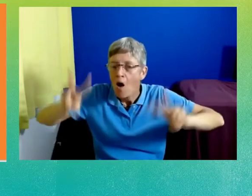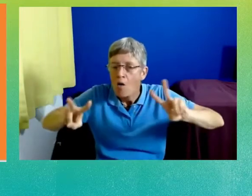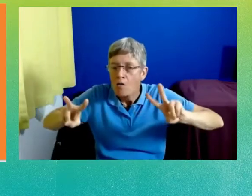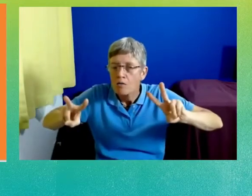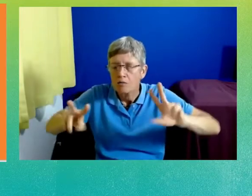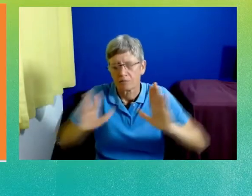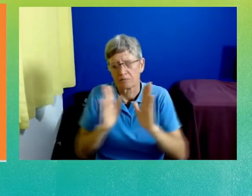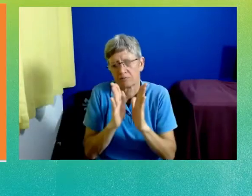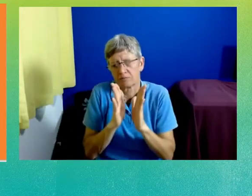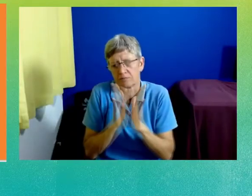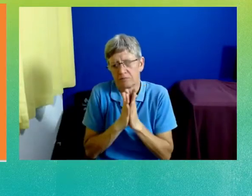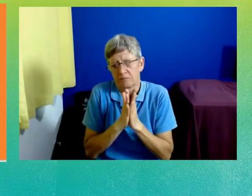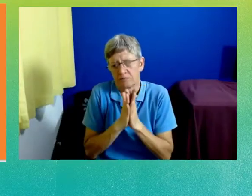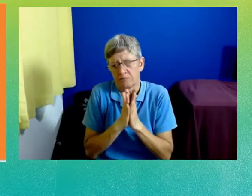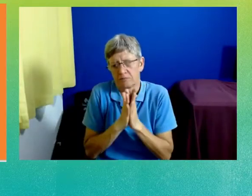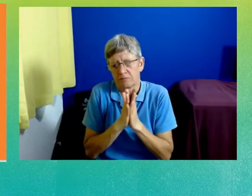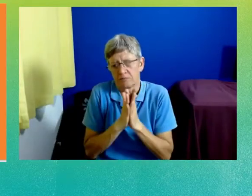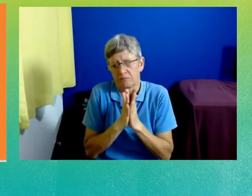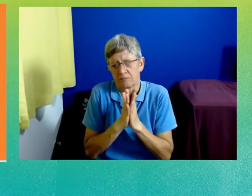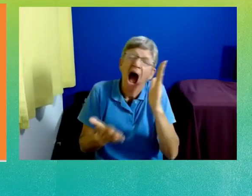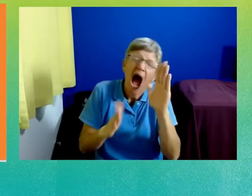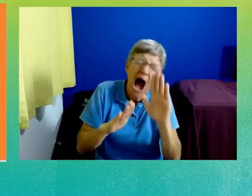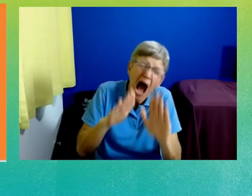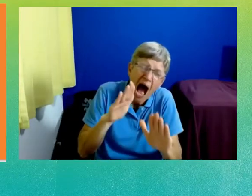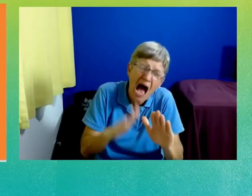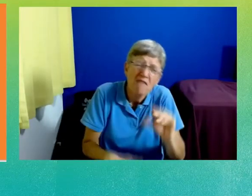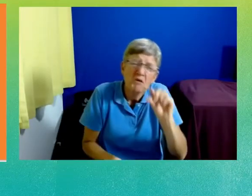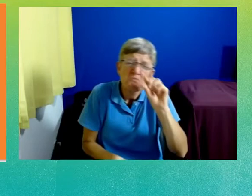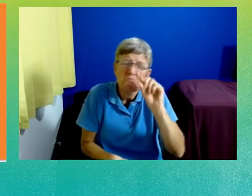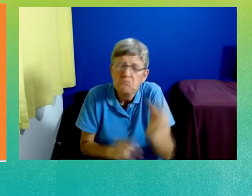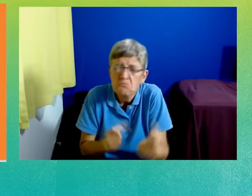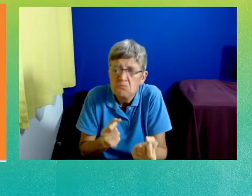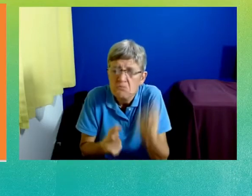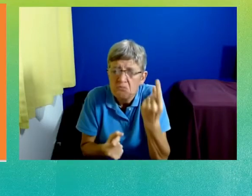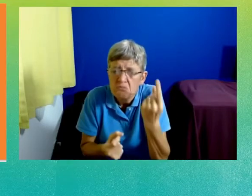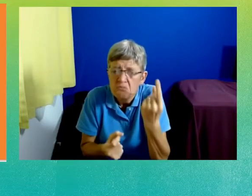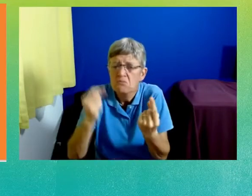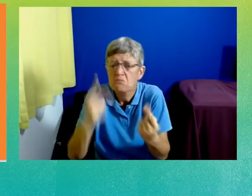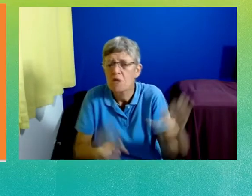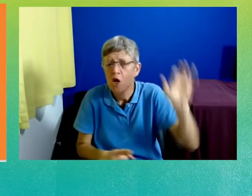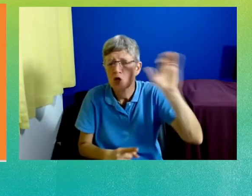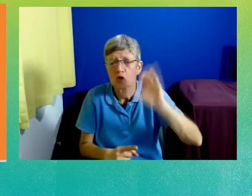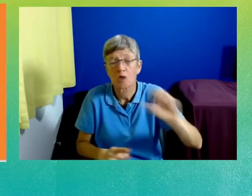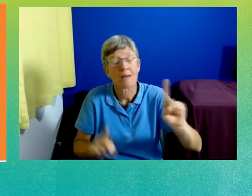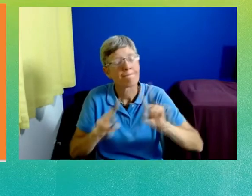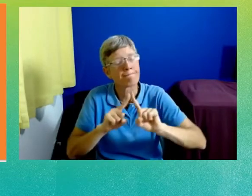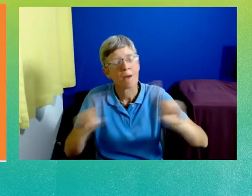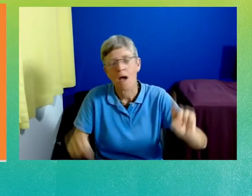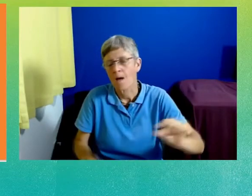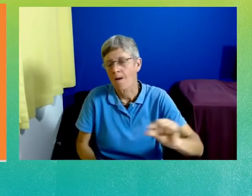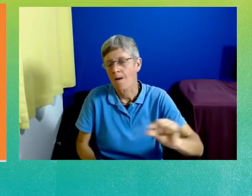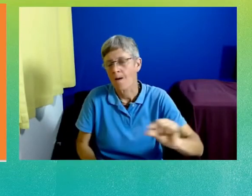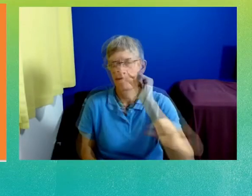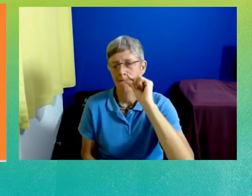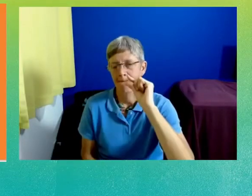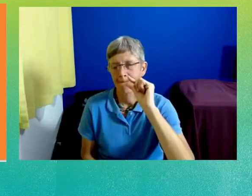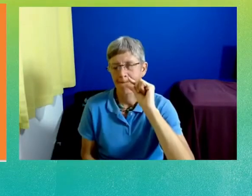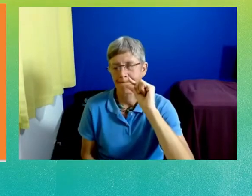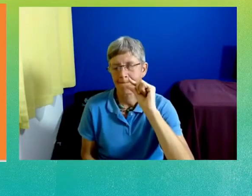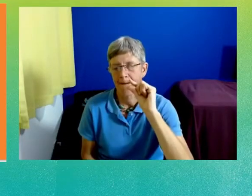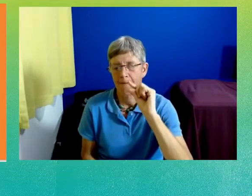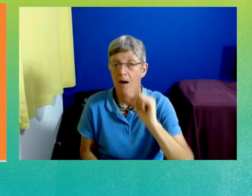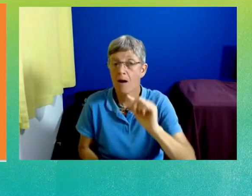que seja pensada da forma visual. Esquece tudo que o professor já sabe e pensa na forma visual, na perspectiva visual mesmo